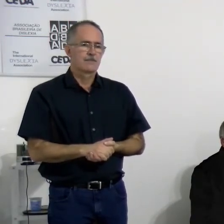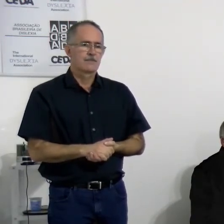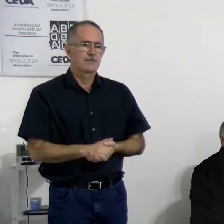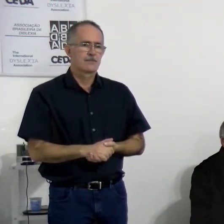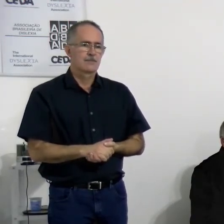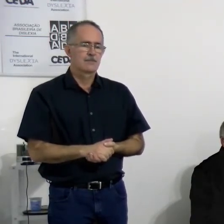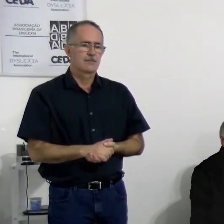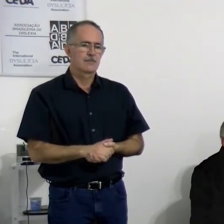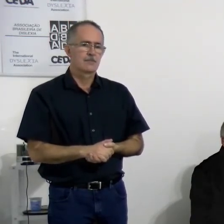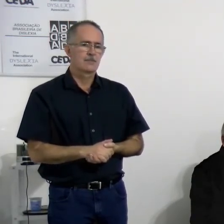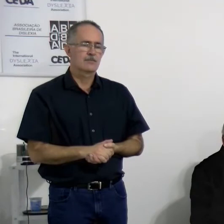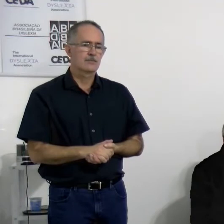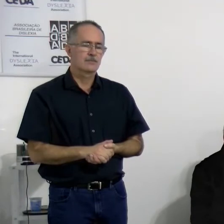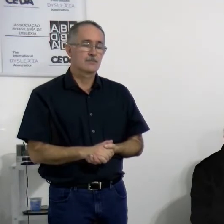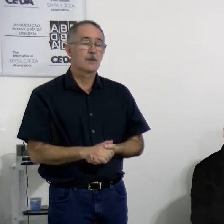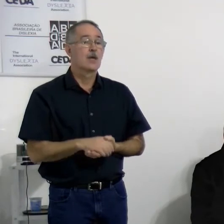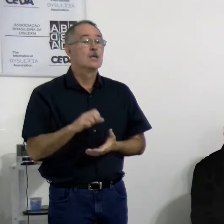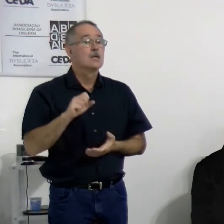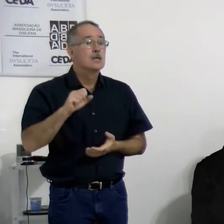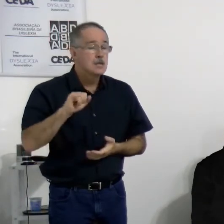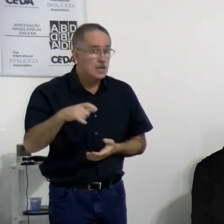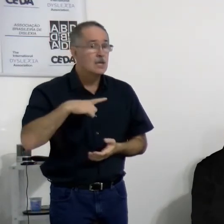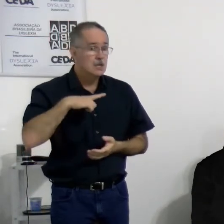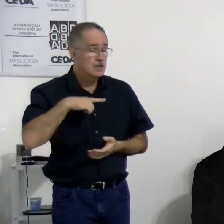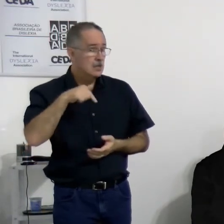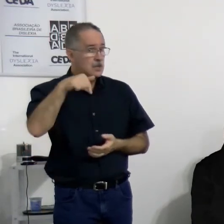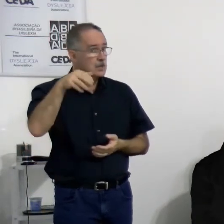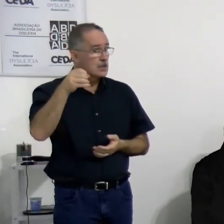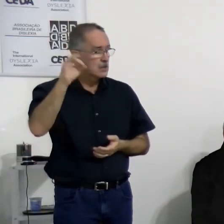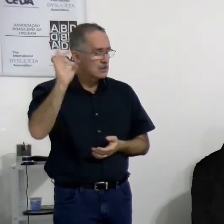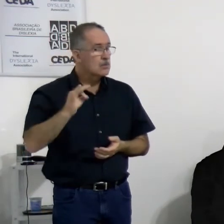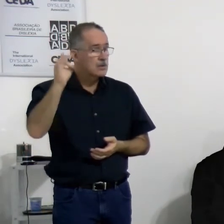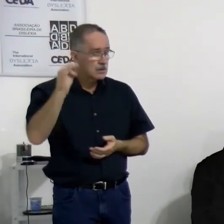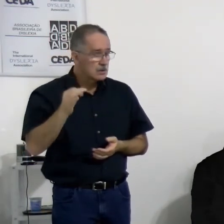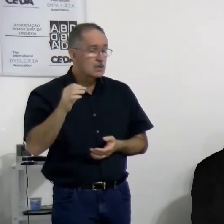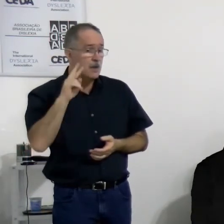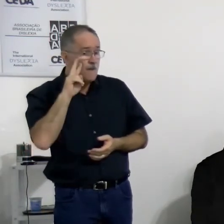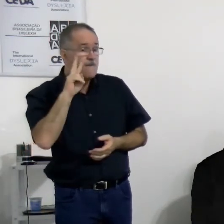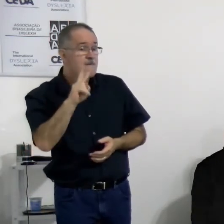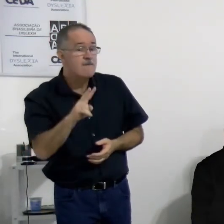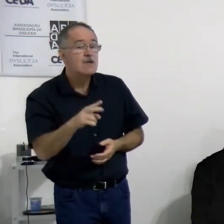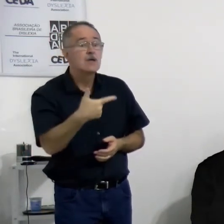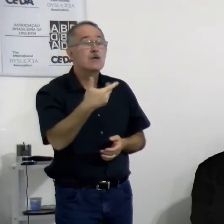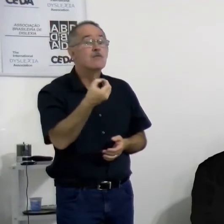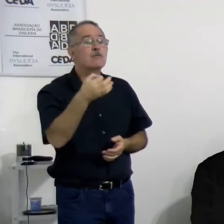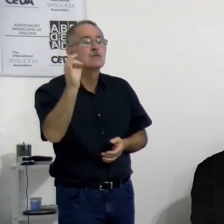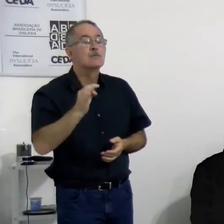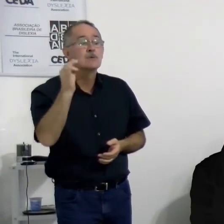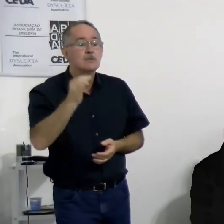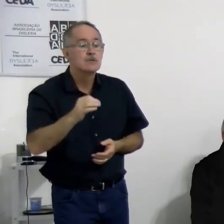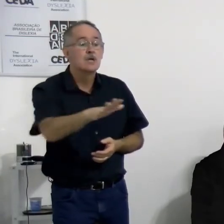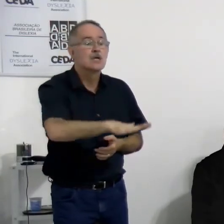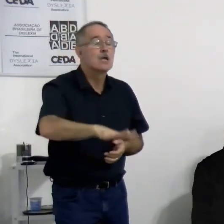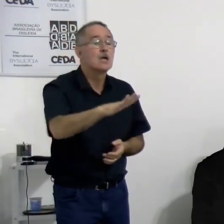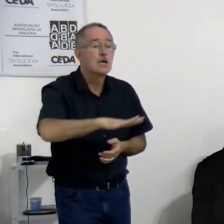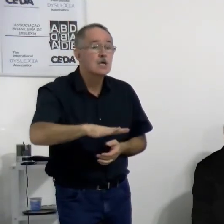bad mistake to make. É, se ele obtiver uma precisão de 70%, ele pode identificar 20% das crianças que estão em